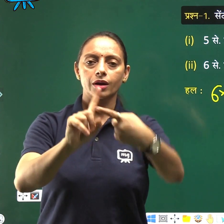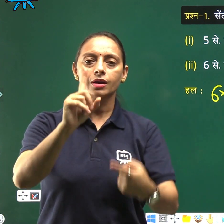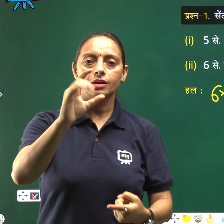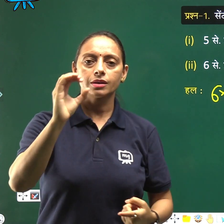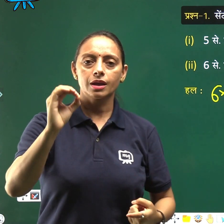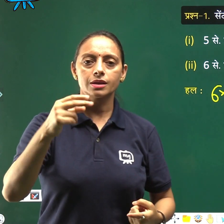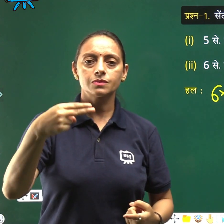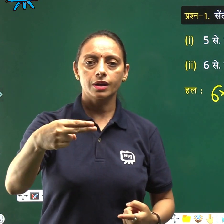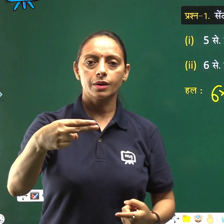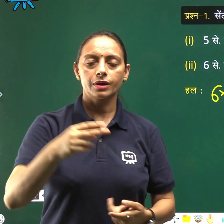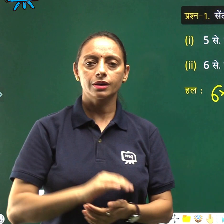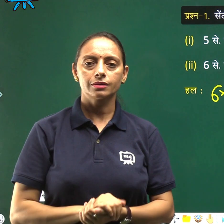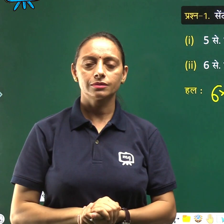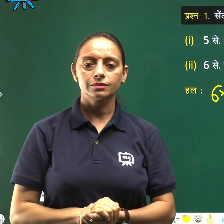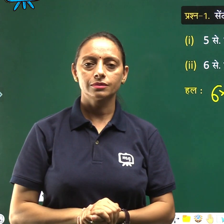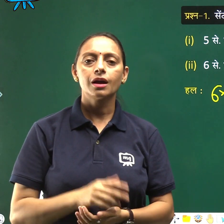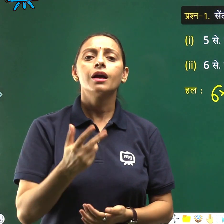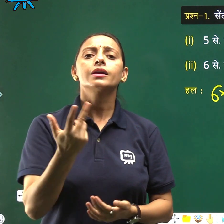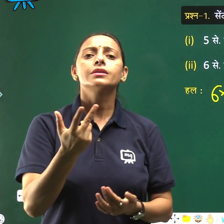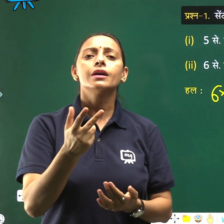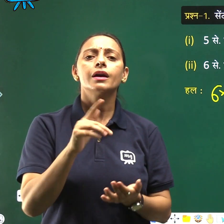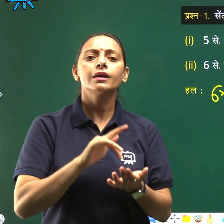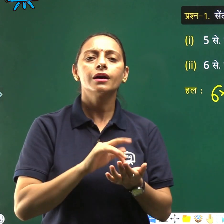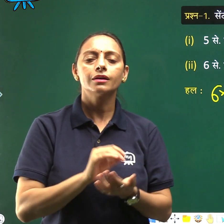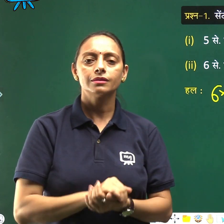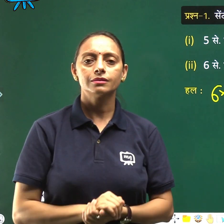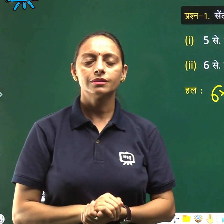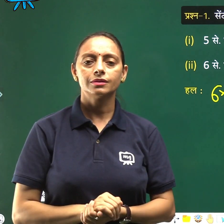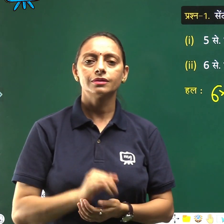6 गुना 10 बराबर कितना आएगा?